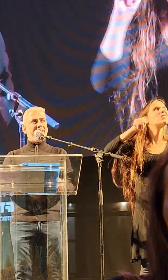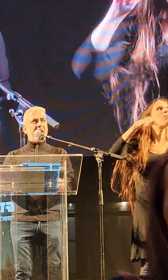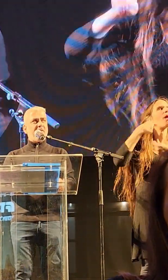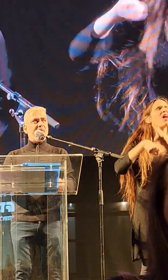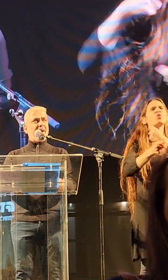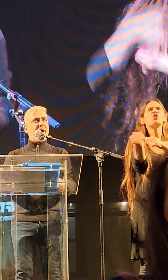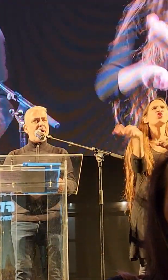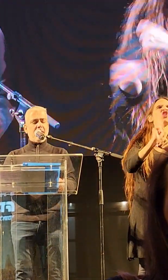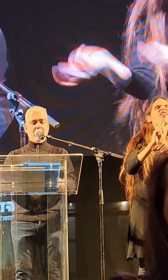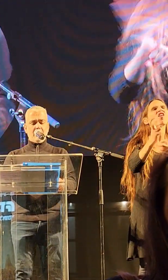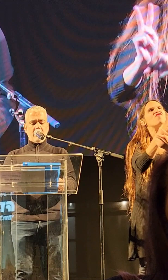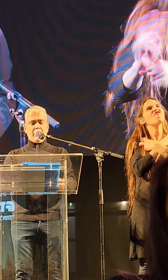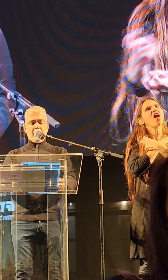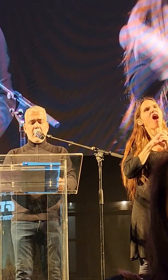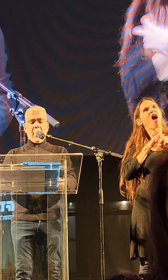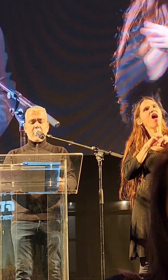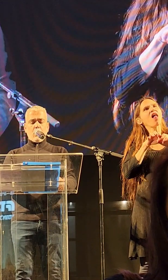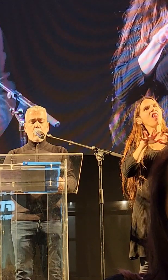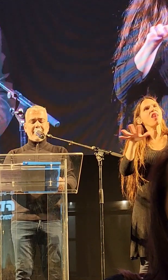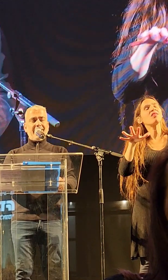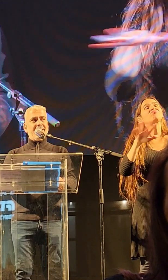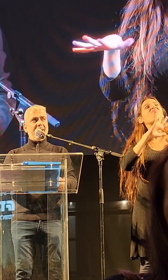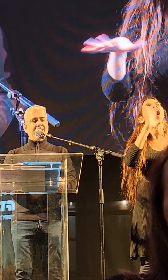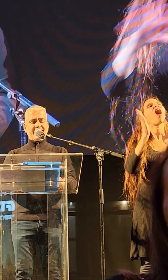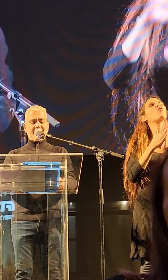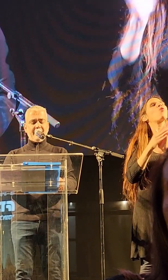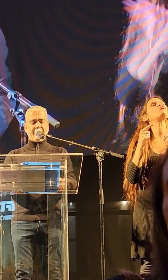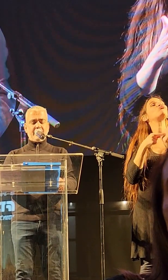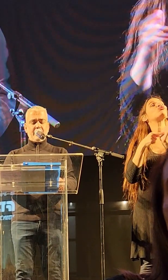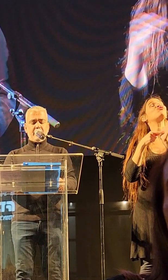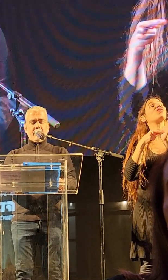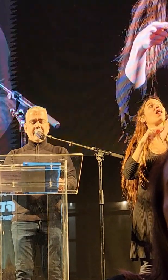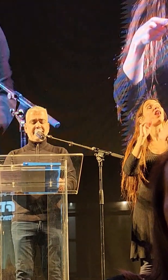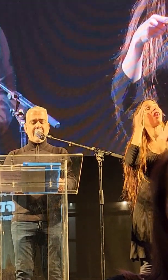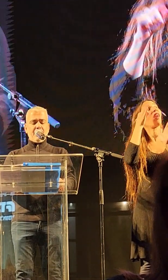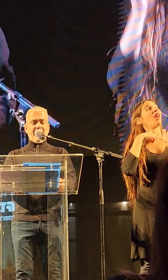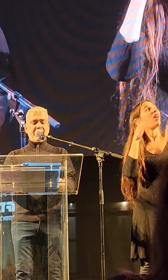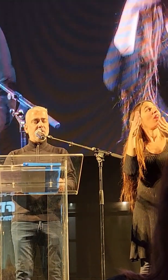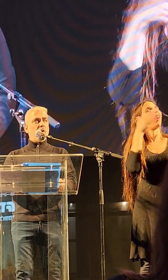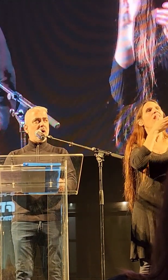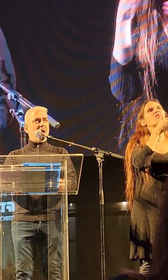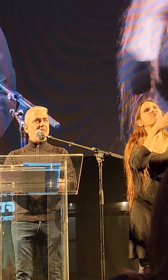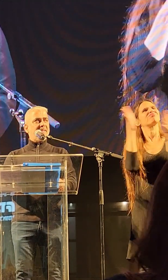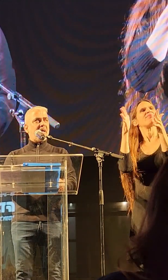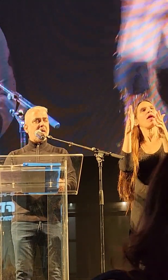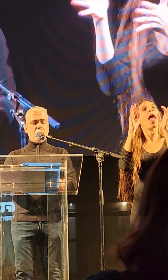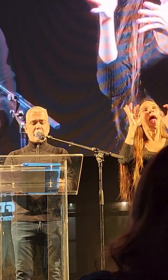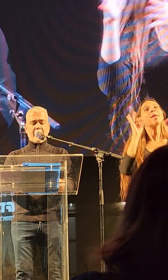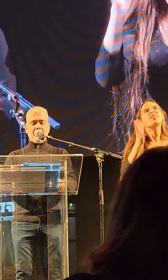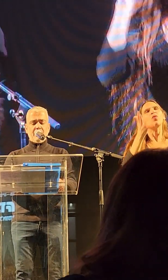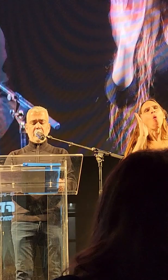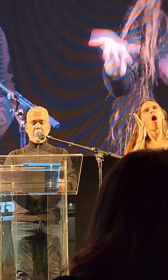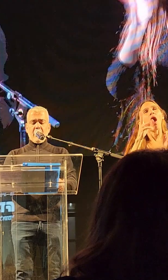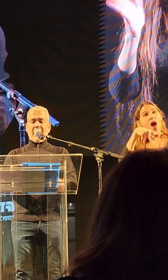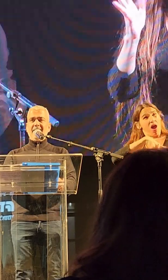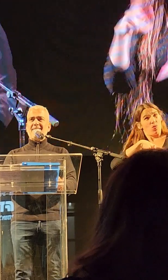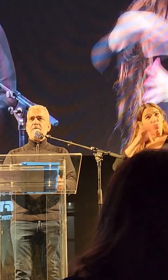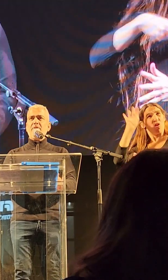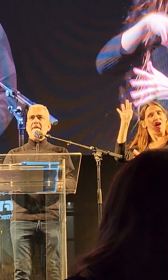בקונספירציות שקר ורעל, הכל כדי להסיט את האמת הנוראה ואת